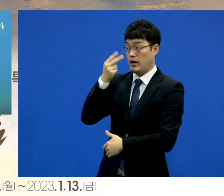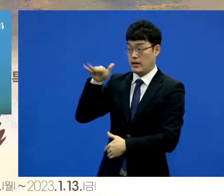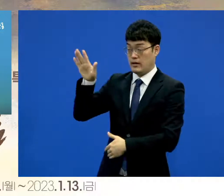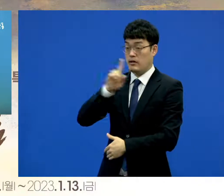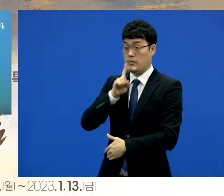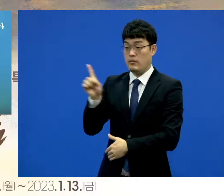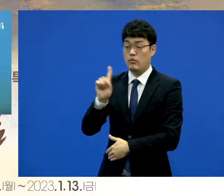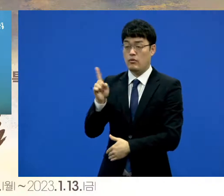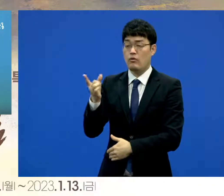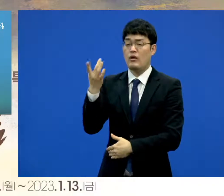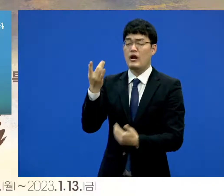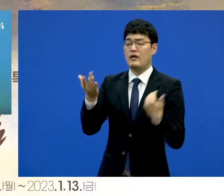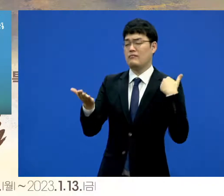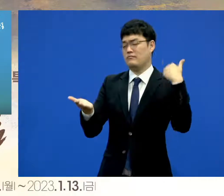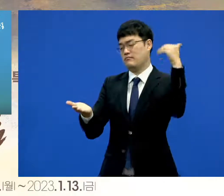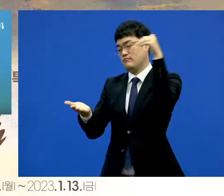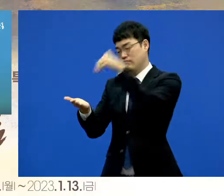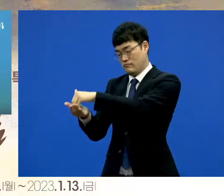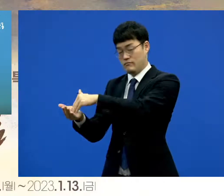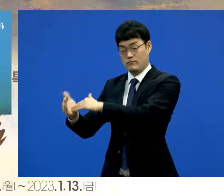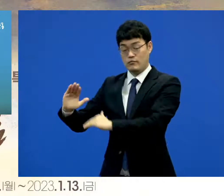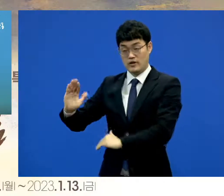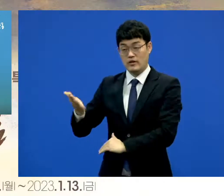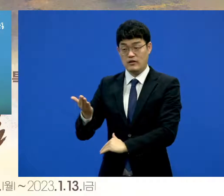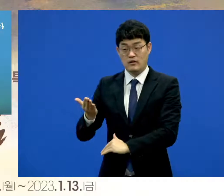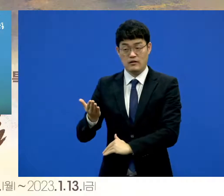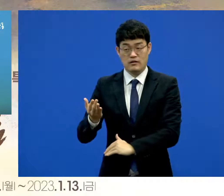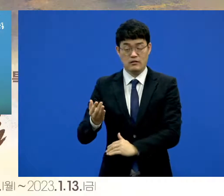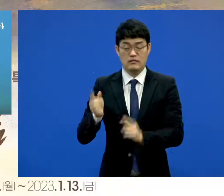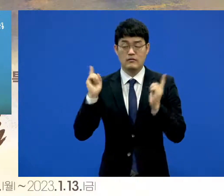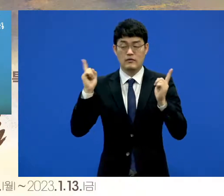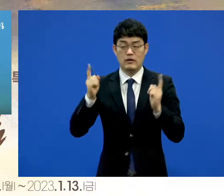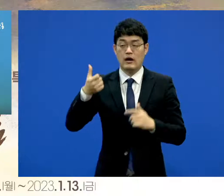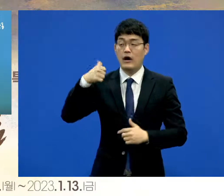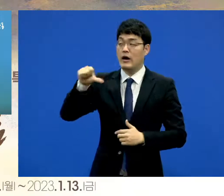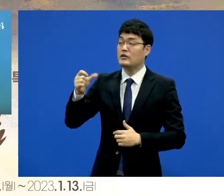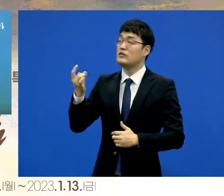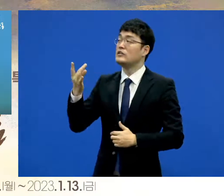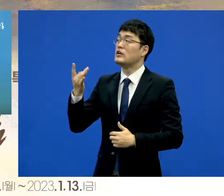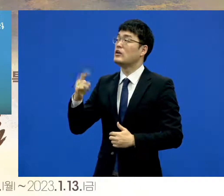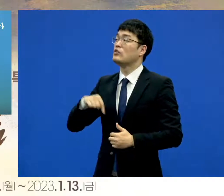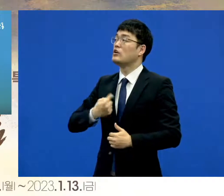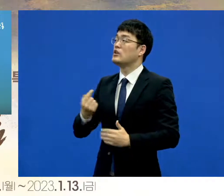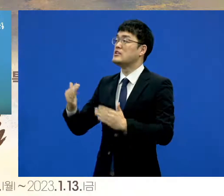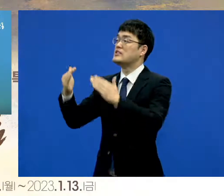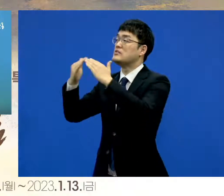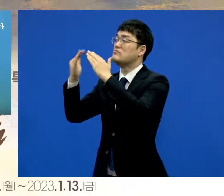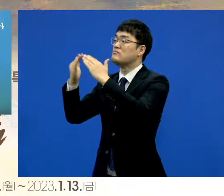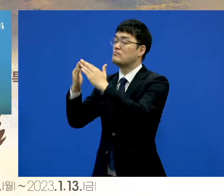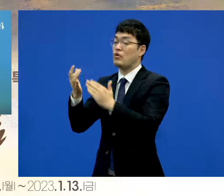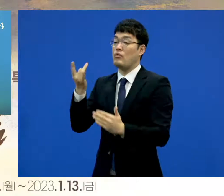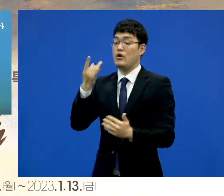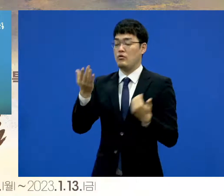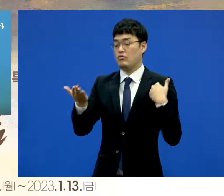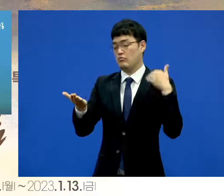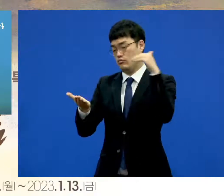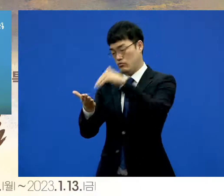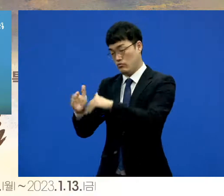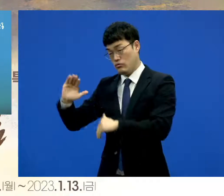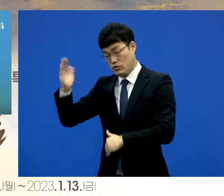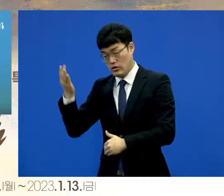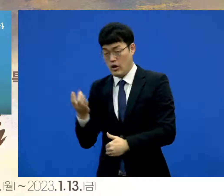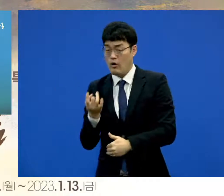본래 자리. 탕자가 뭡니까? 본래 자리에서 이탈한 것입니다. 레일 위에서 기차가 이탈한